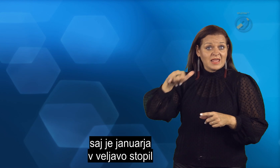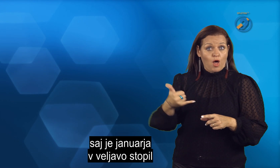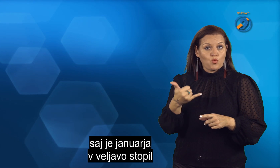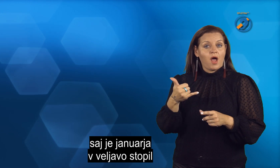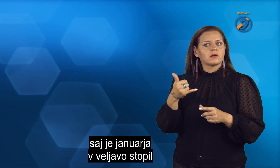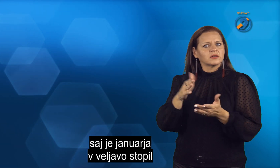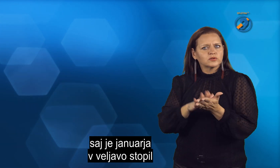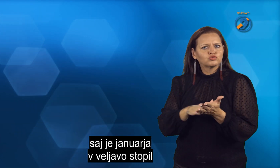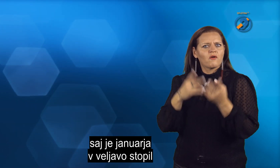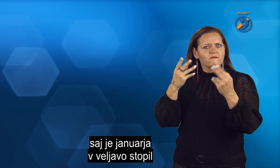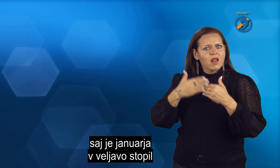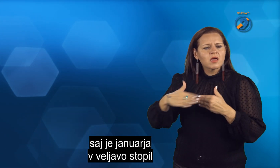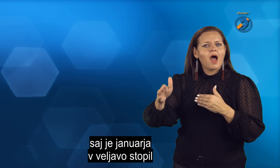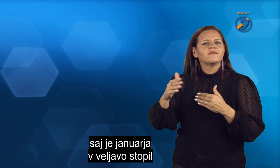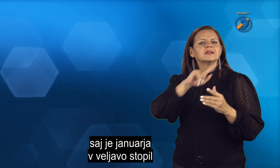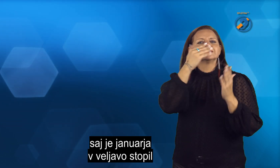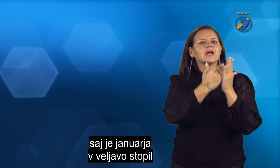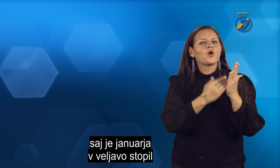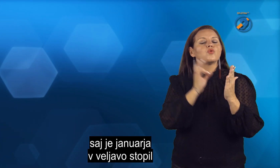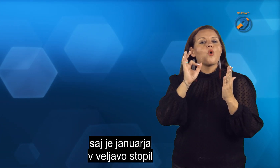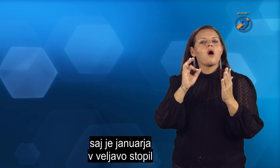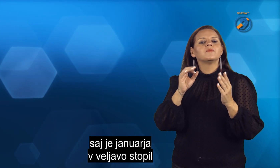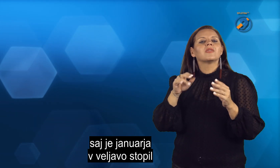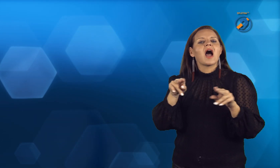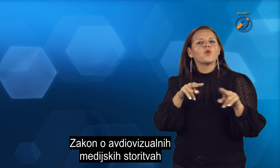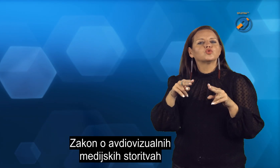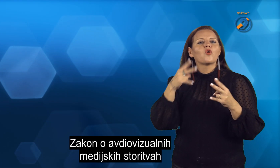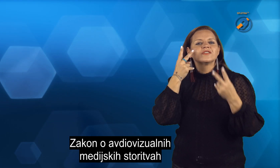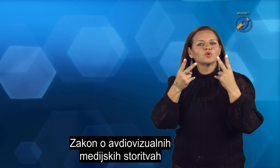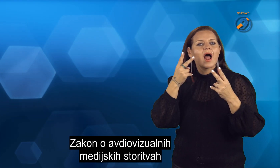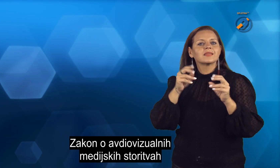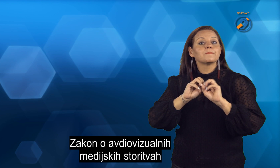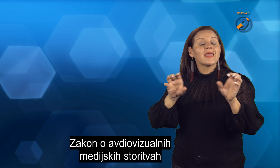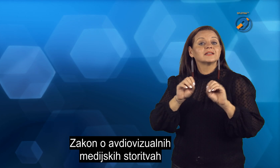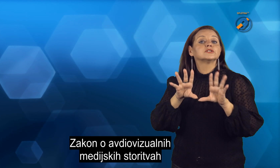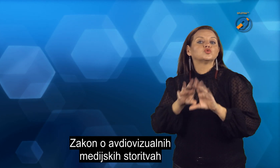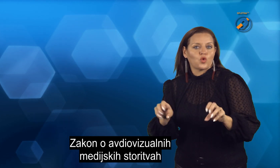Saj je januarja v veljavo stopil zakon o avdiovizualnih medijskih storitvah,